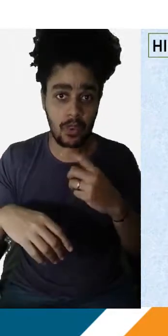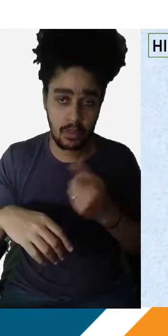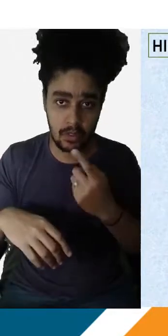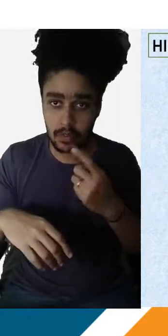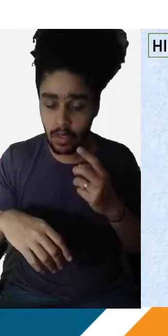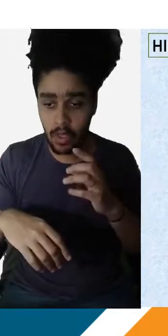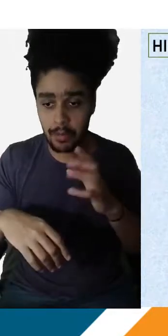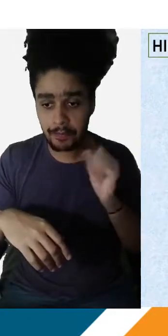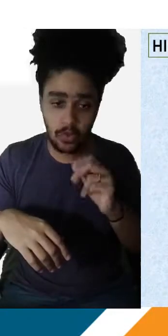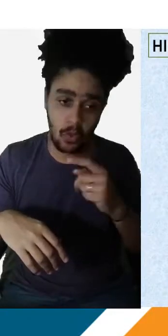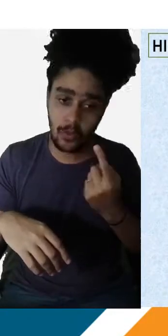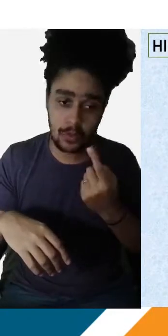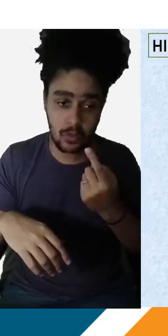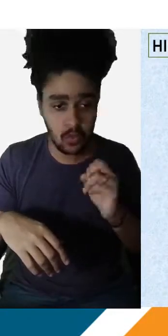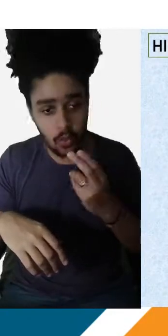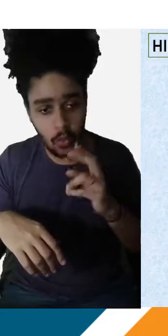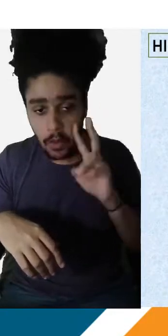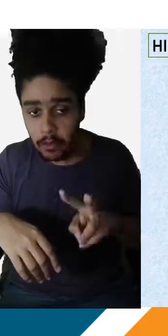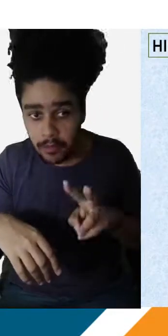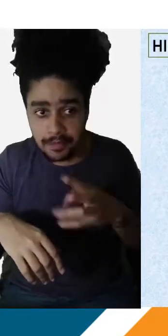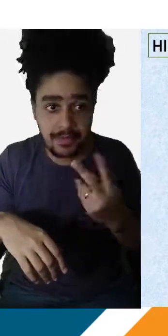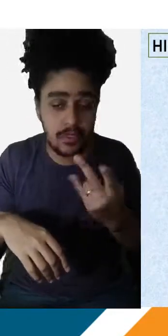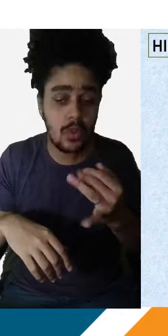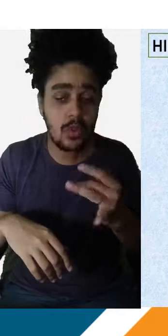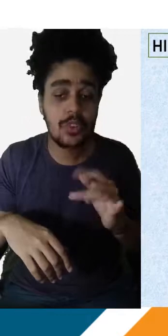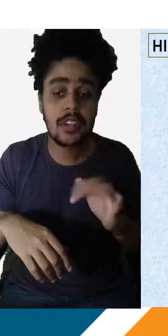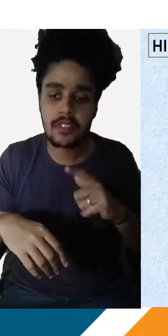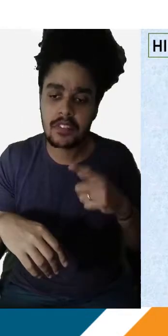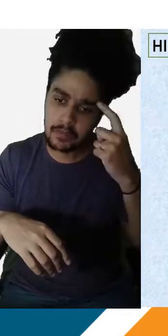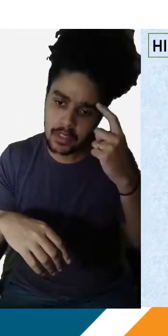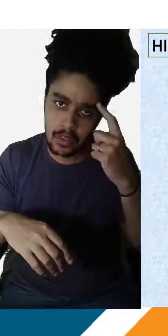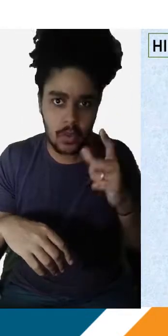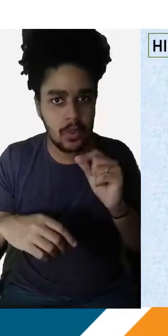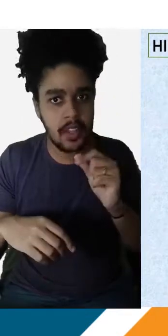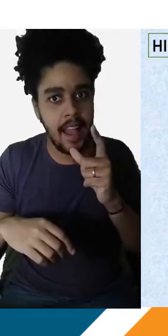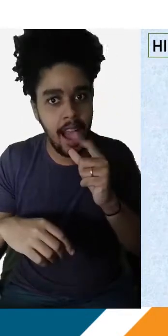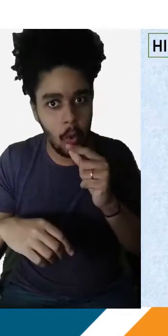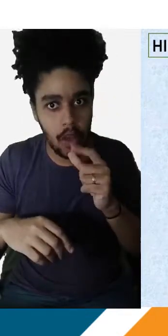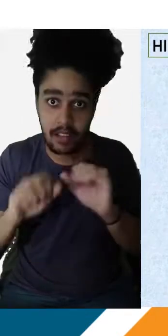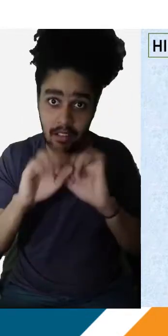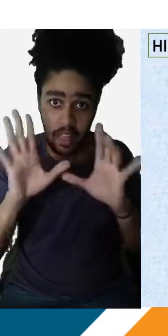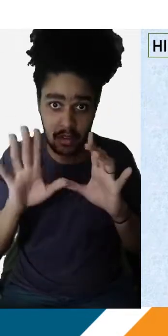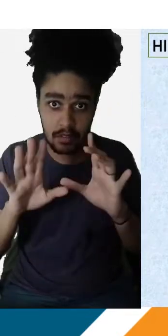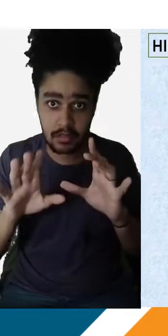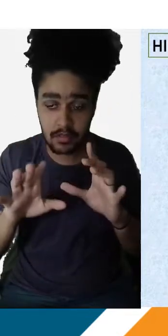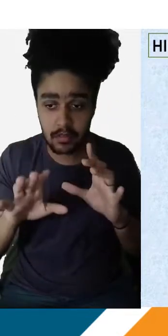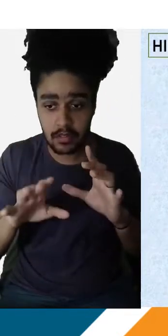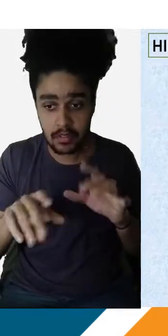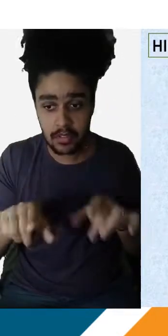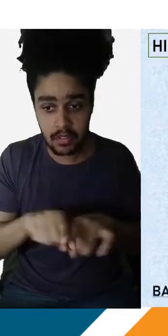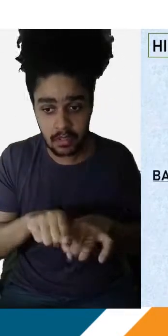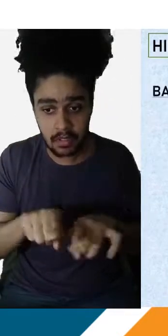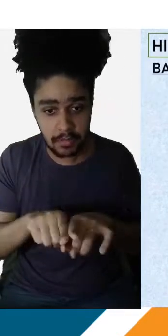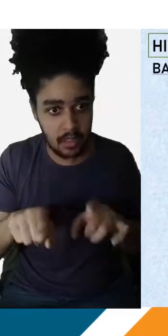lê hidrografia, o que é que você pensa? O que vem na sua mente? Além de água, é claro. Aposto contigo que